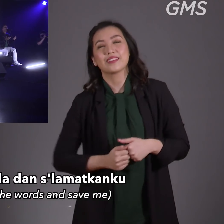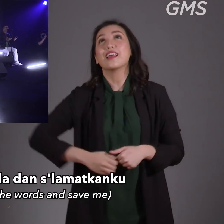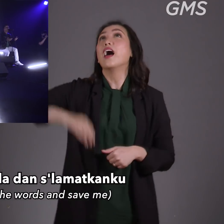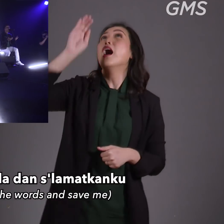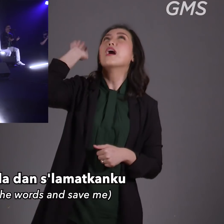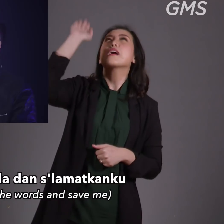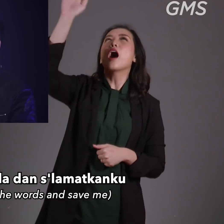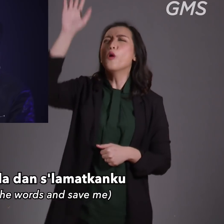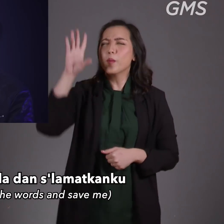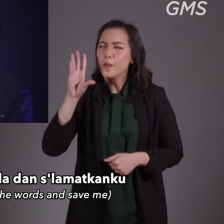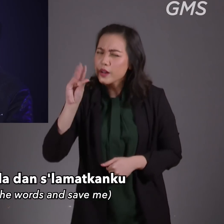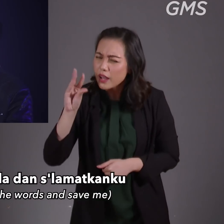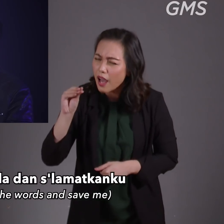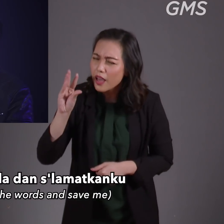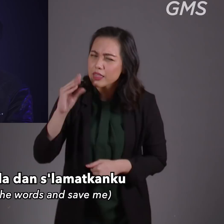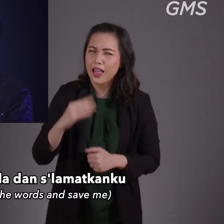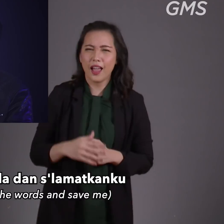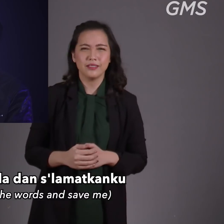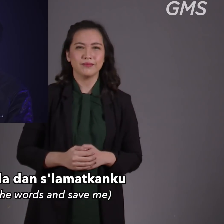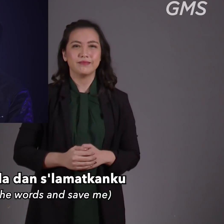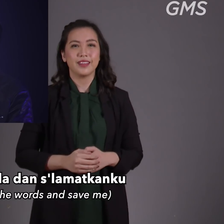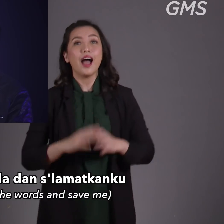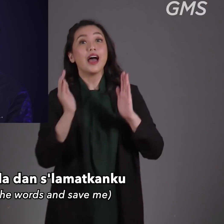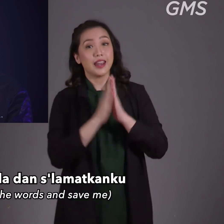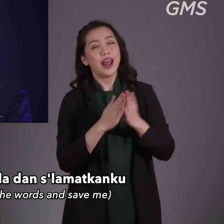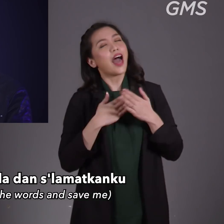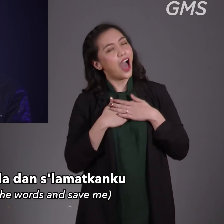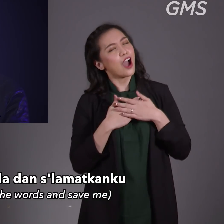sembuhkanku, Kau bersabda